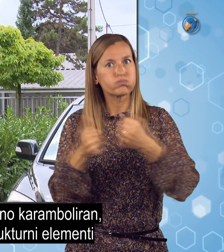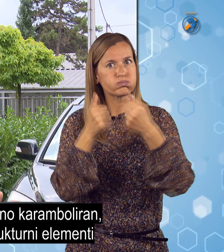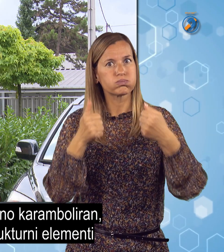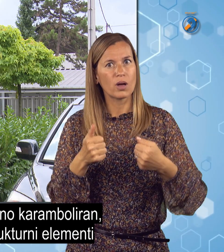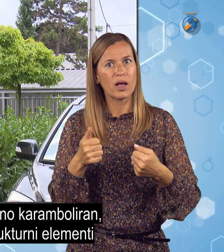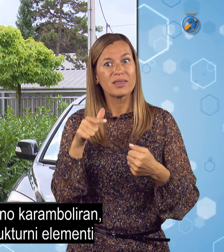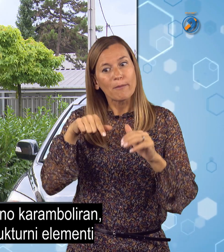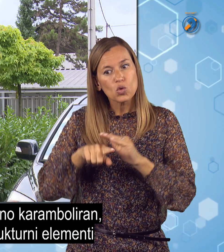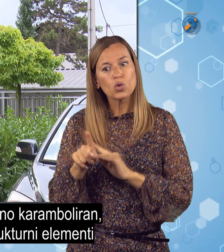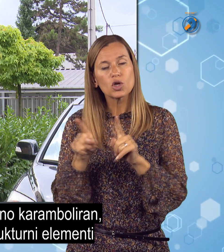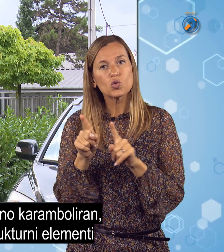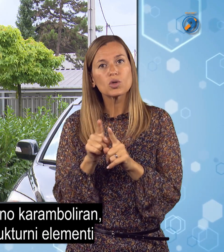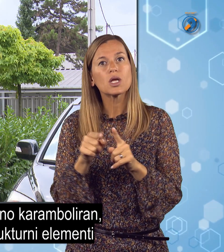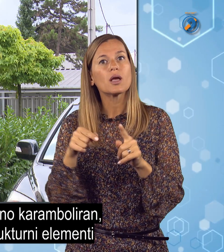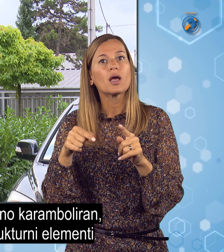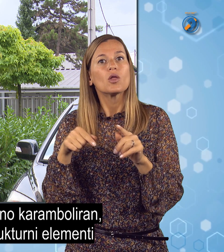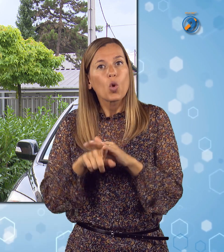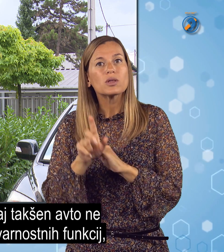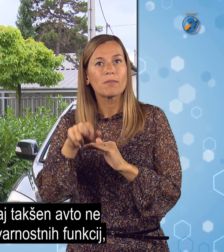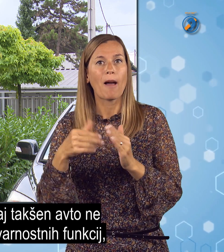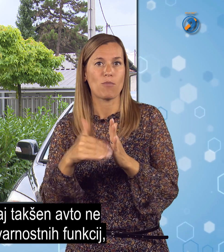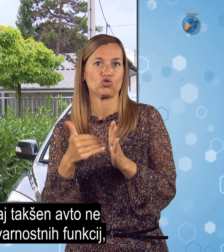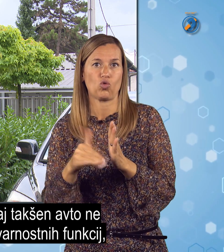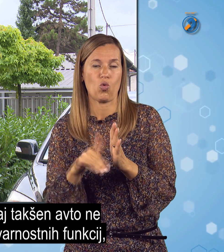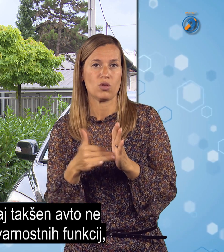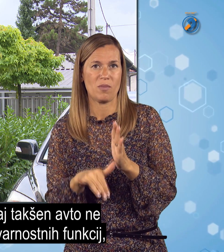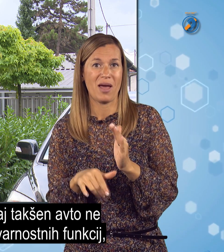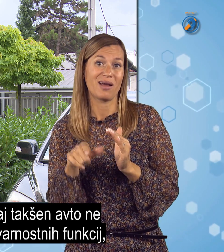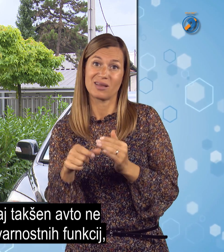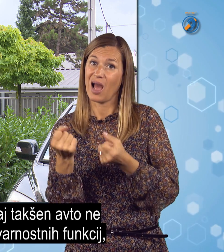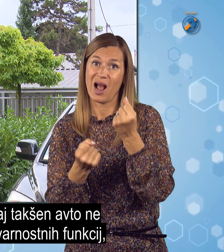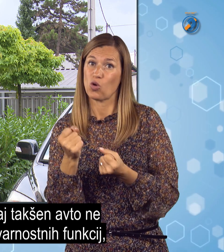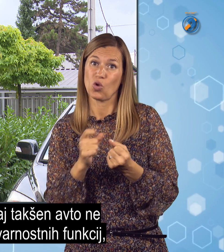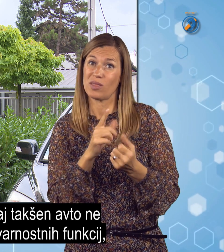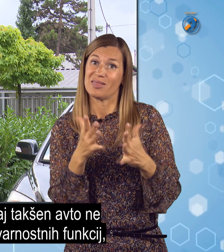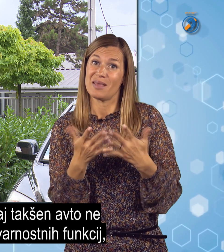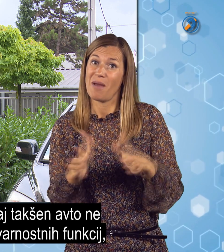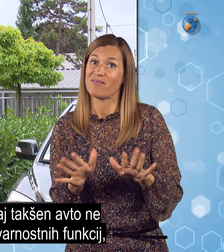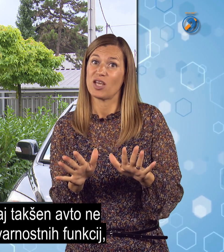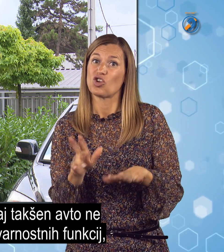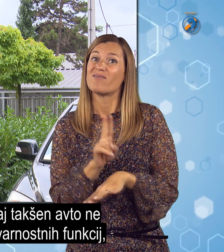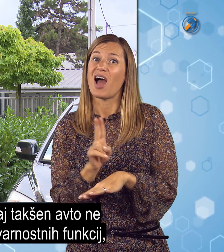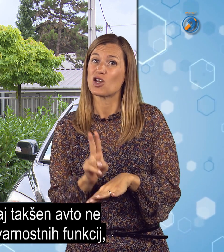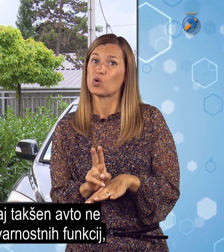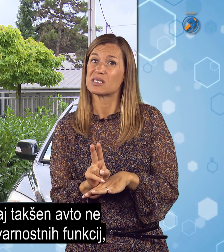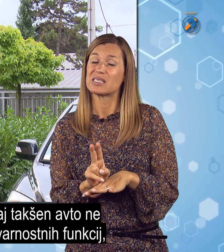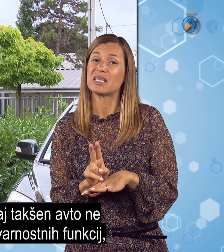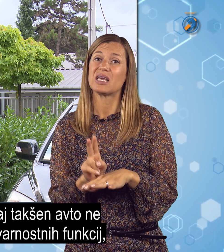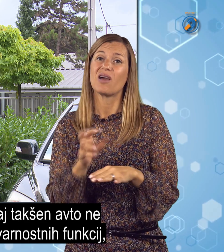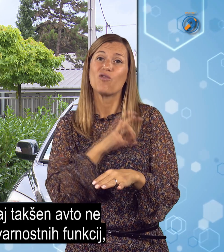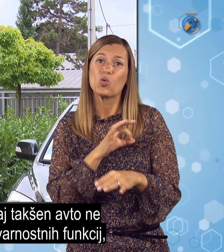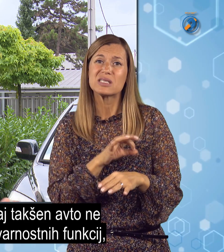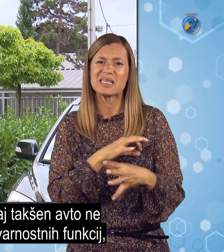karamboliran, kjer so tudi strukturni elementi poškodovani, saj takšen avto ne izvaja več tistih